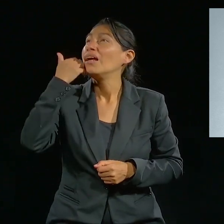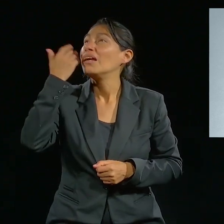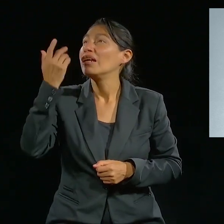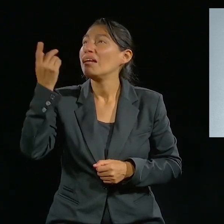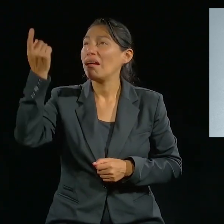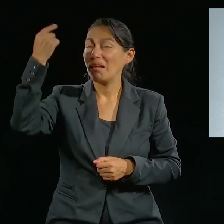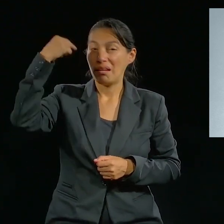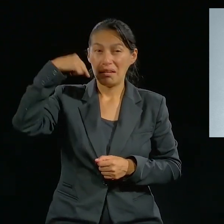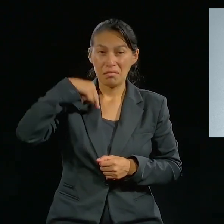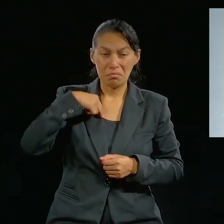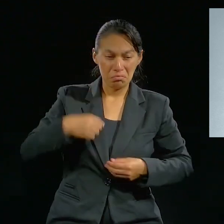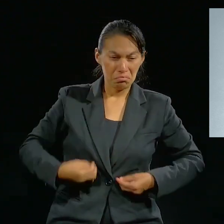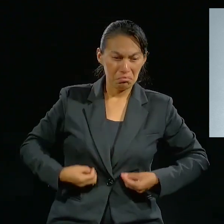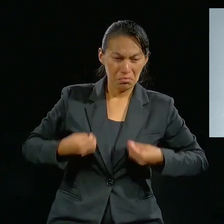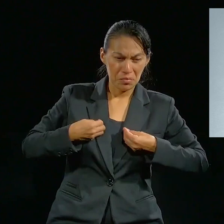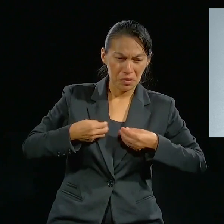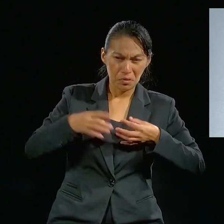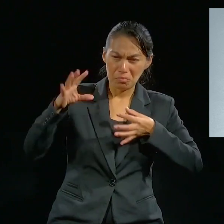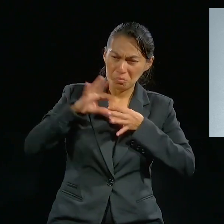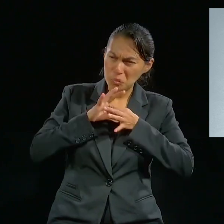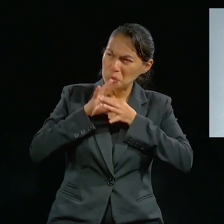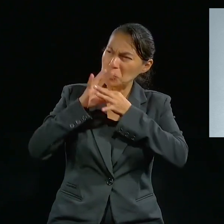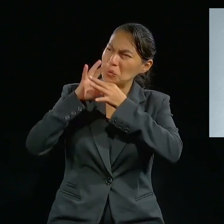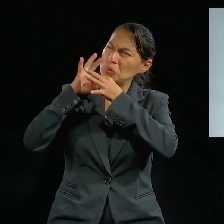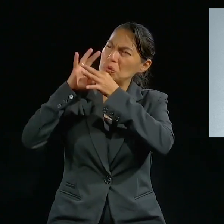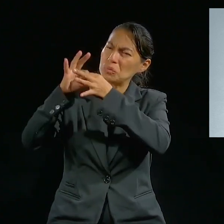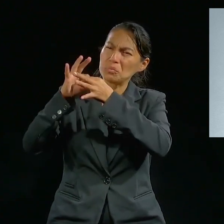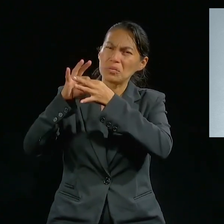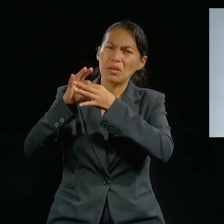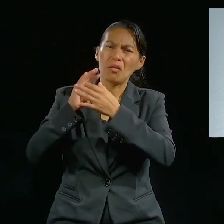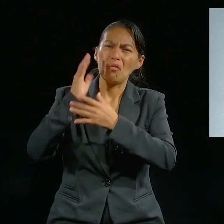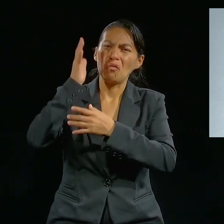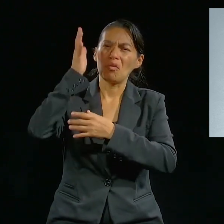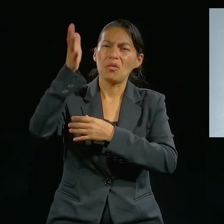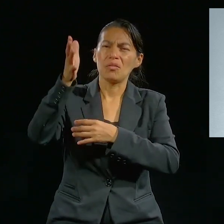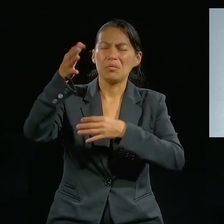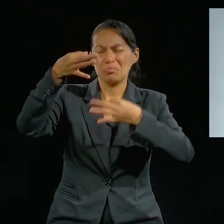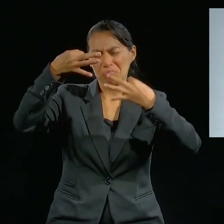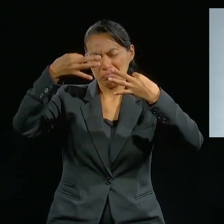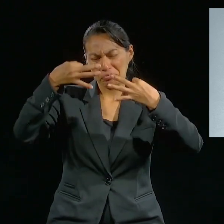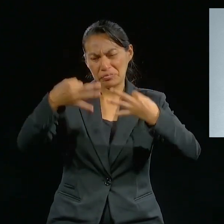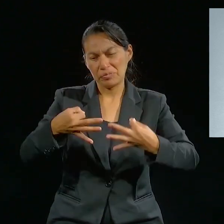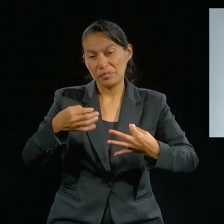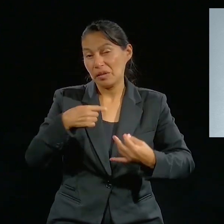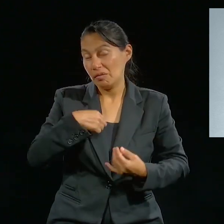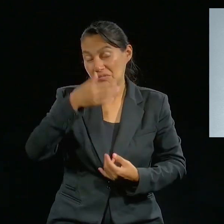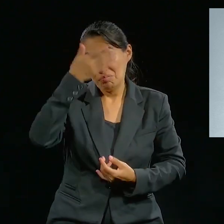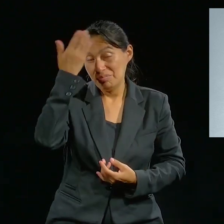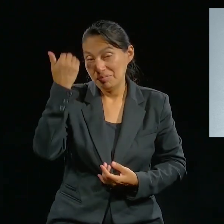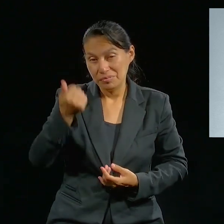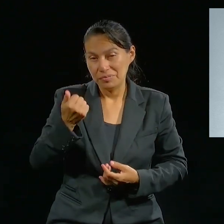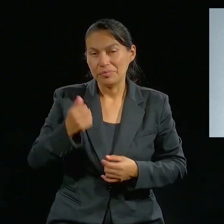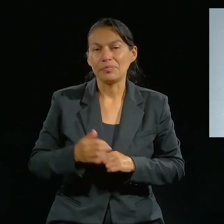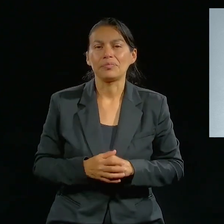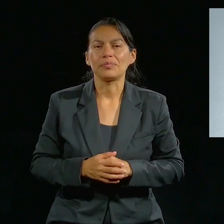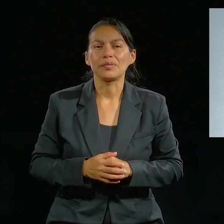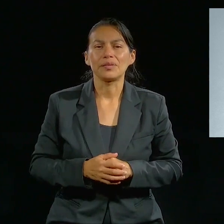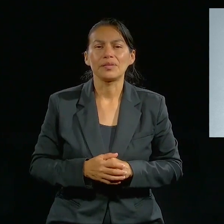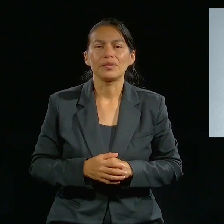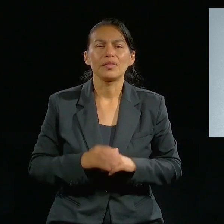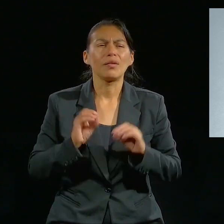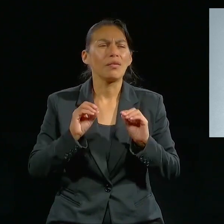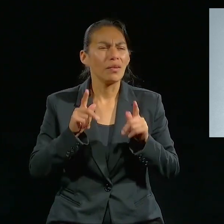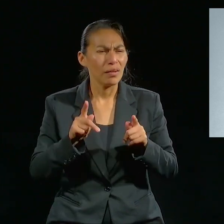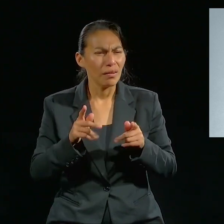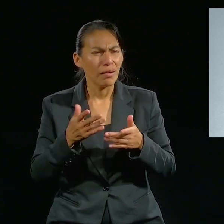parte en nuestra vida y darnos un futuro mejor del que nosotros mismos podemos imaginarnos. Y cuéntanos,